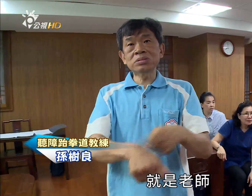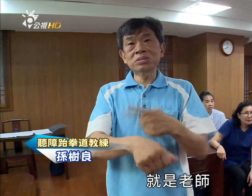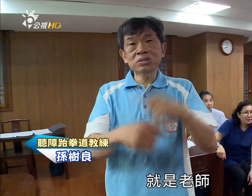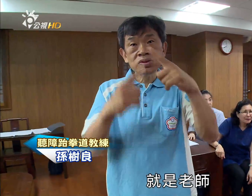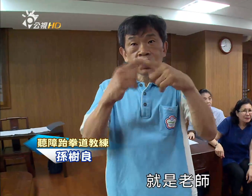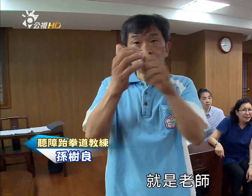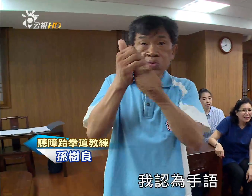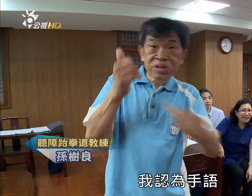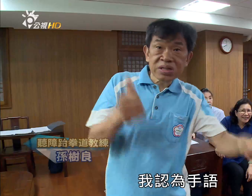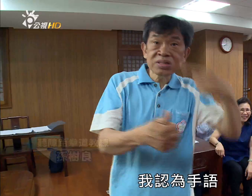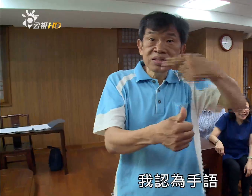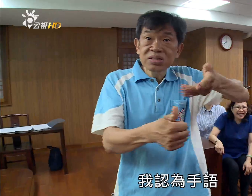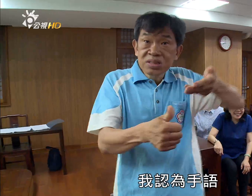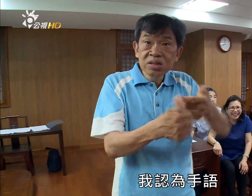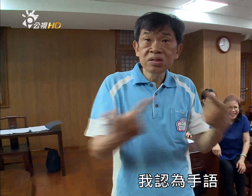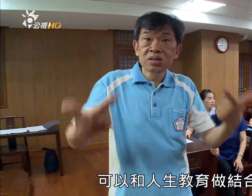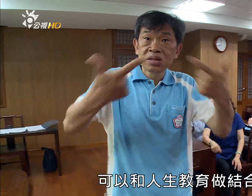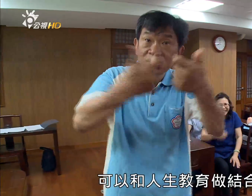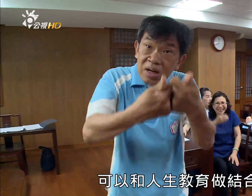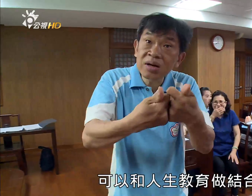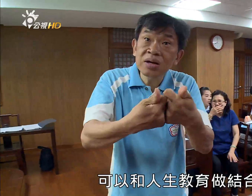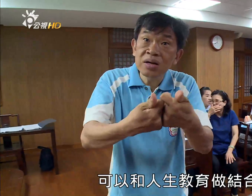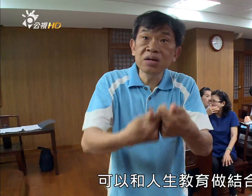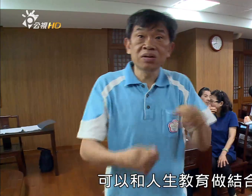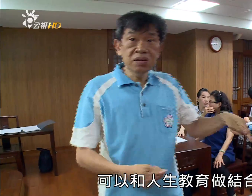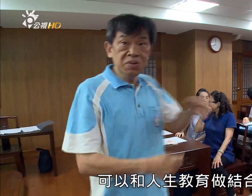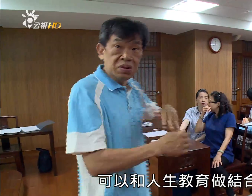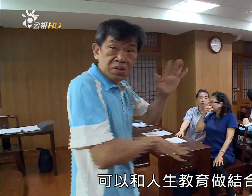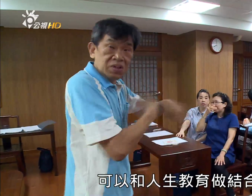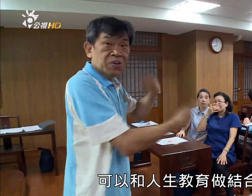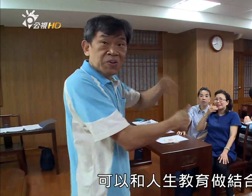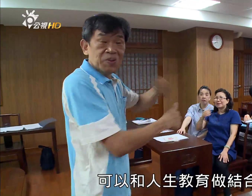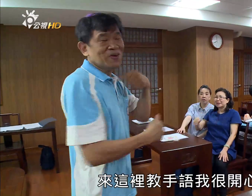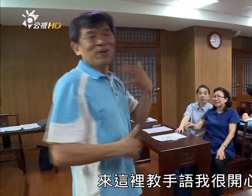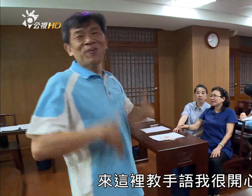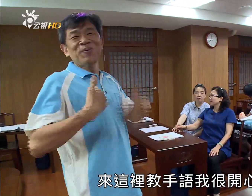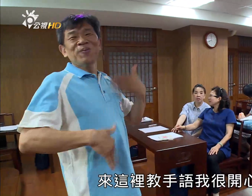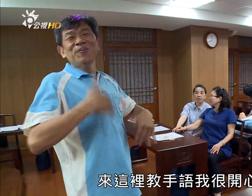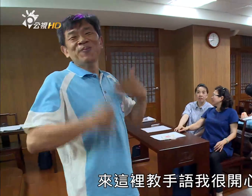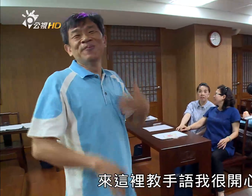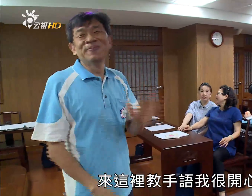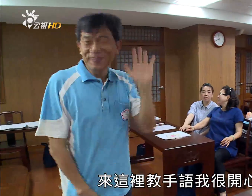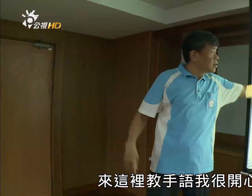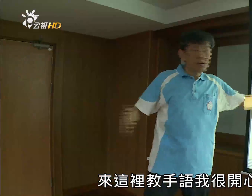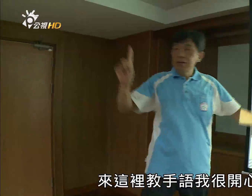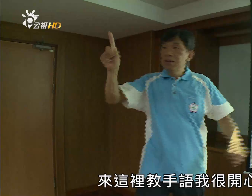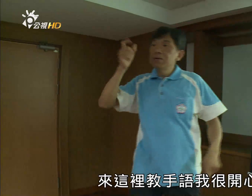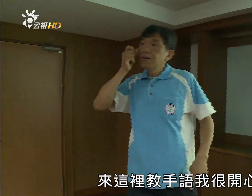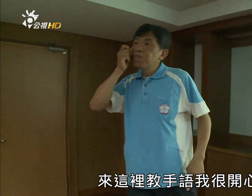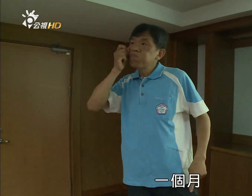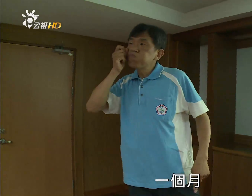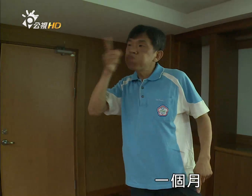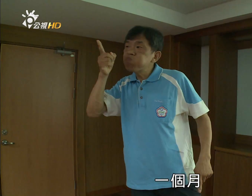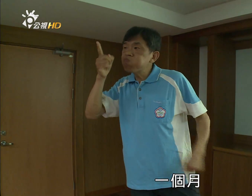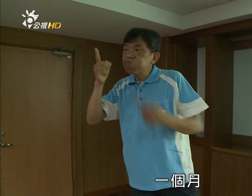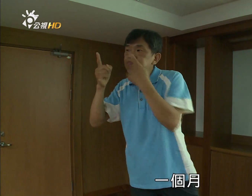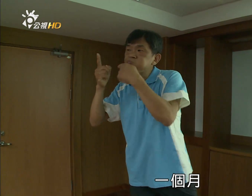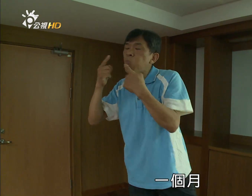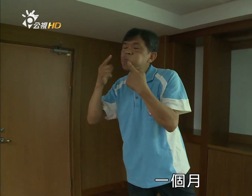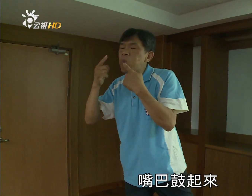师。我认为手语呢可以和人生教育做结合，来这里教手语我很开心啊。一个月，嘴巴鼓